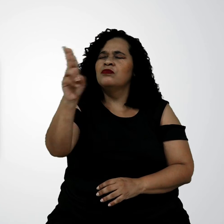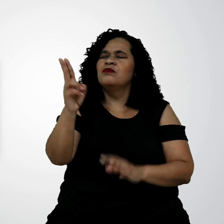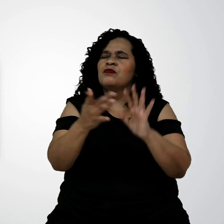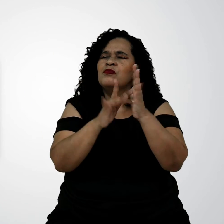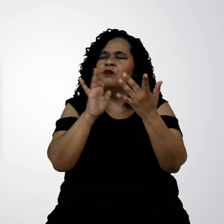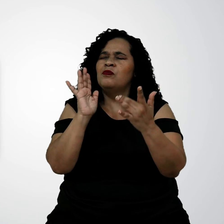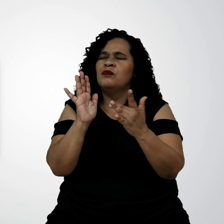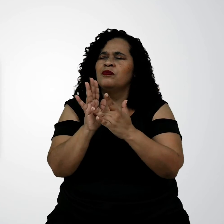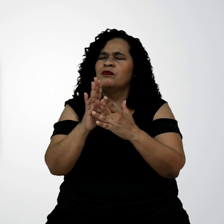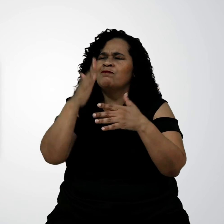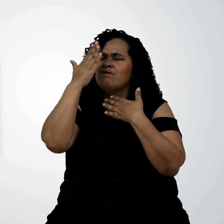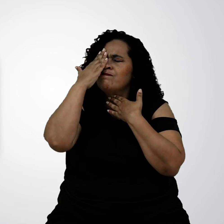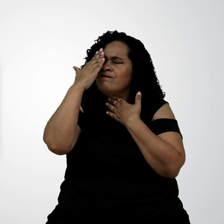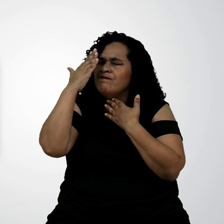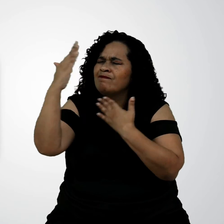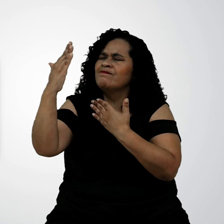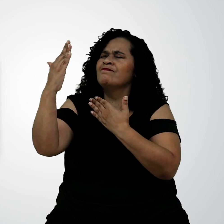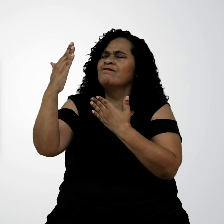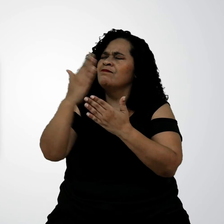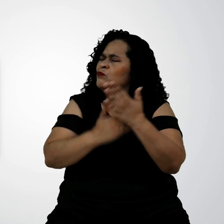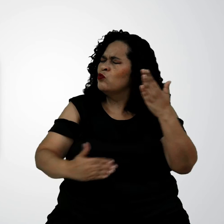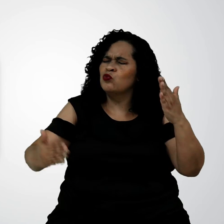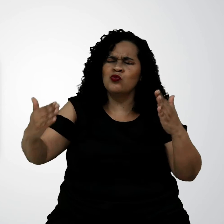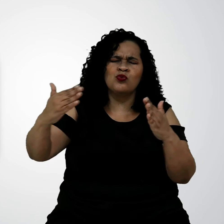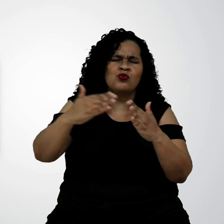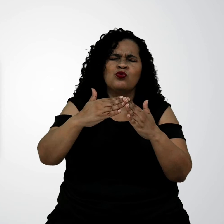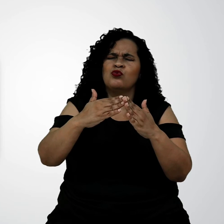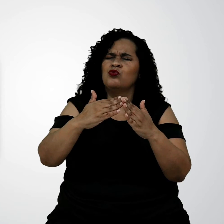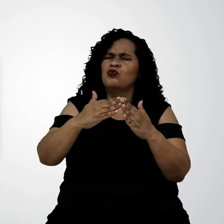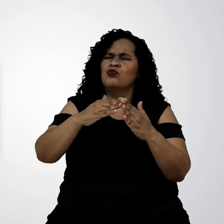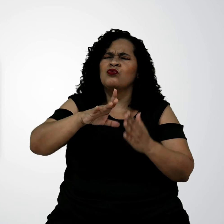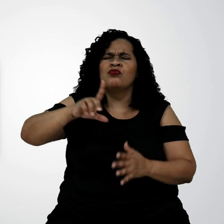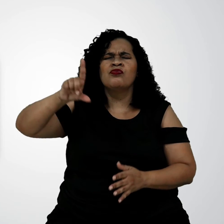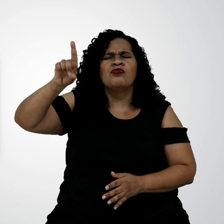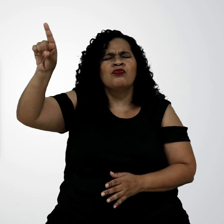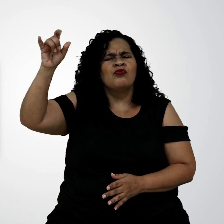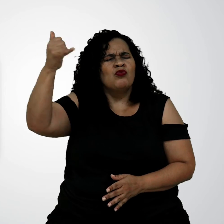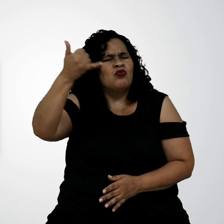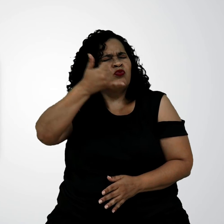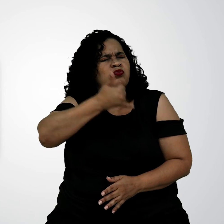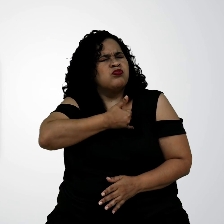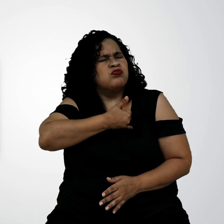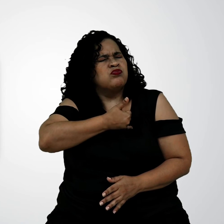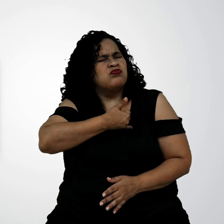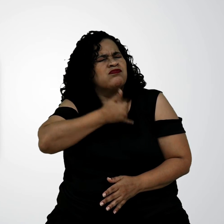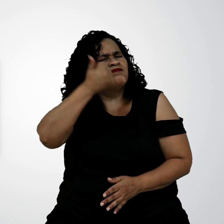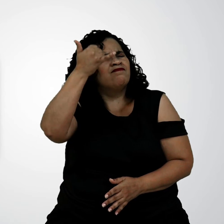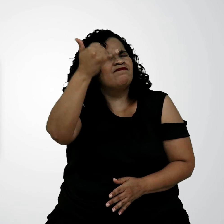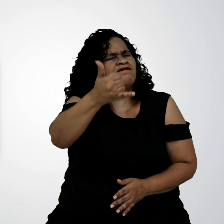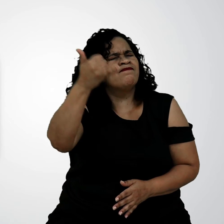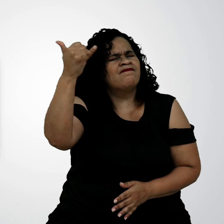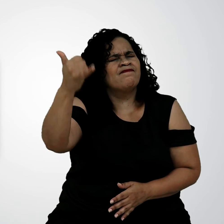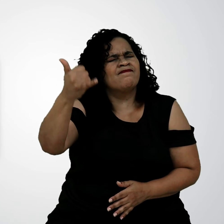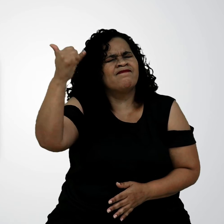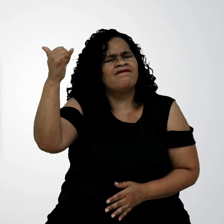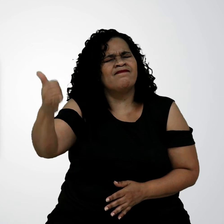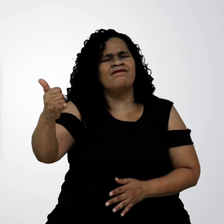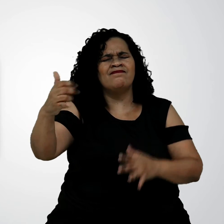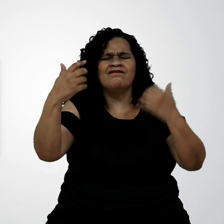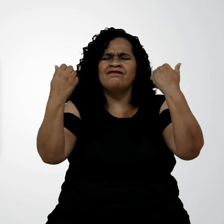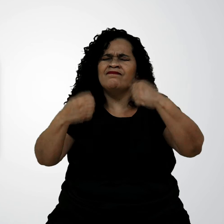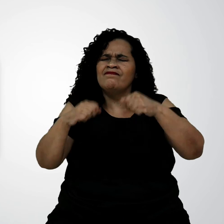sou grato a Ti por tudo, por ter falado ao nosso coração mais uma vez, Senhor. Nós precisamos de equilíbrio